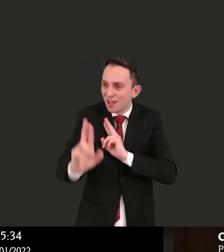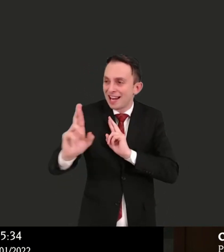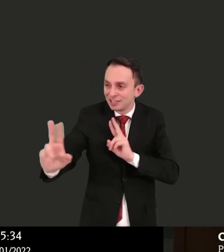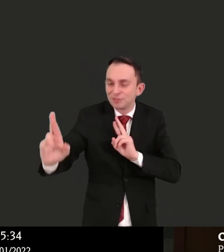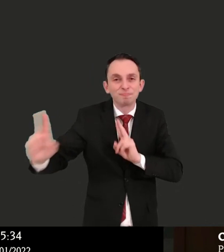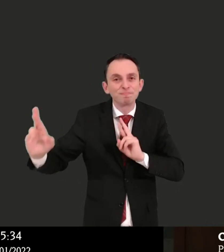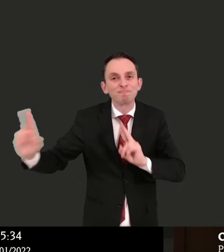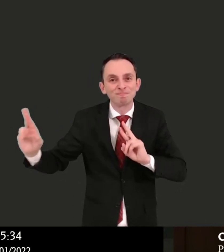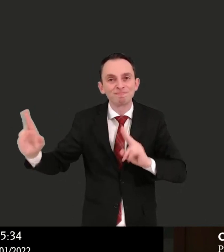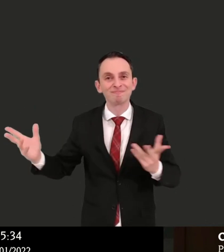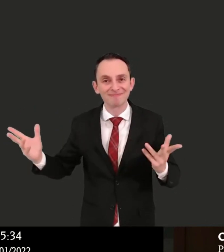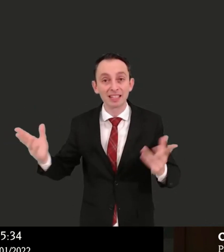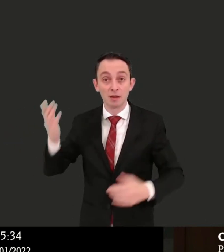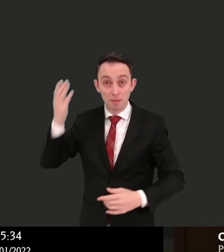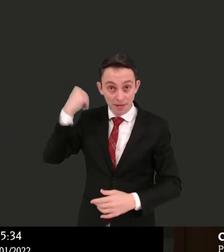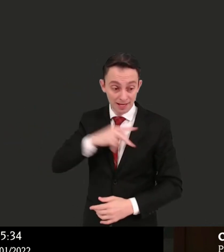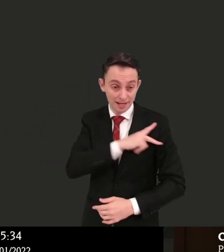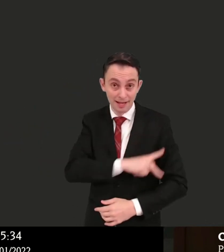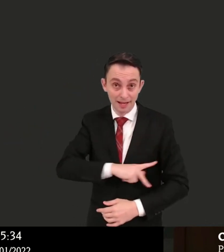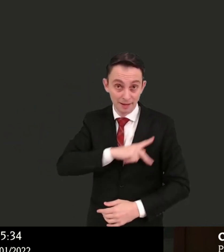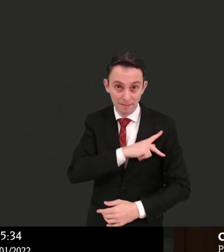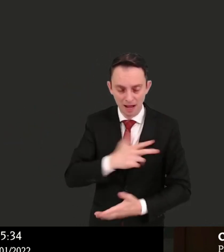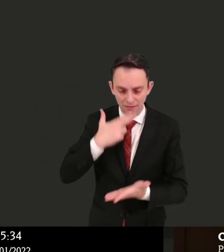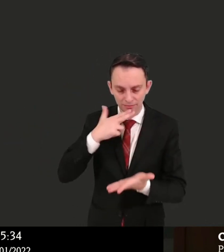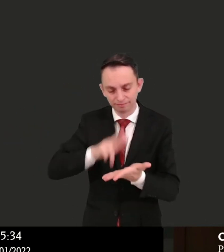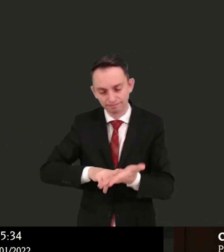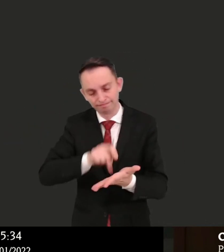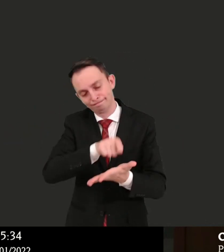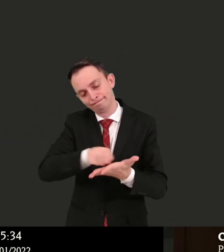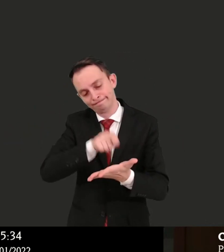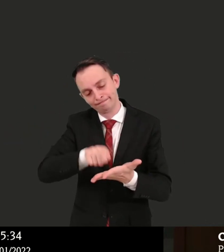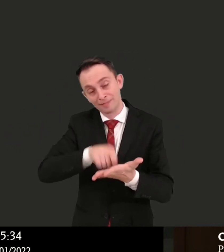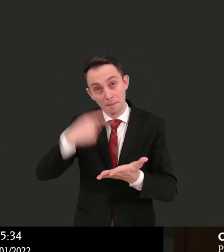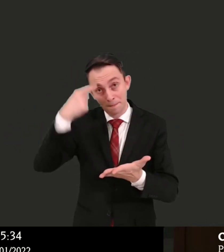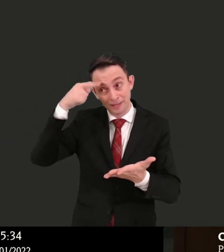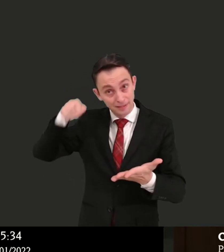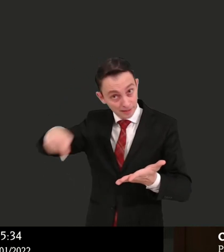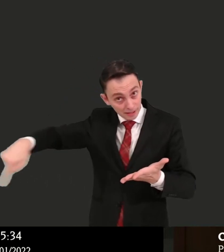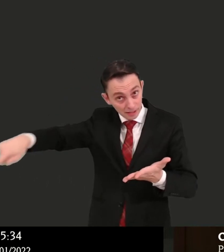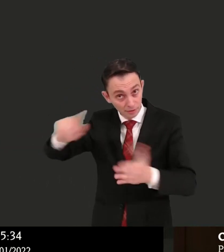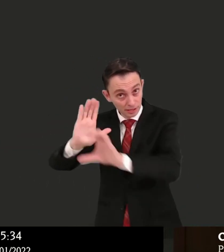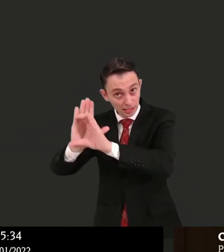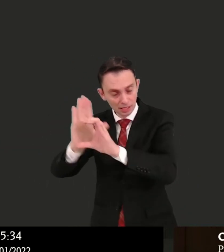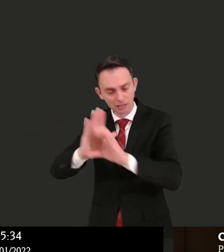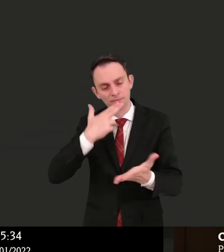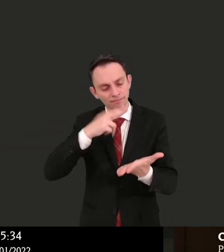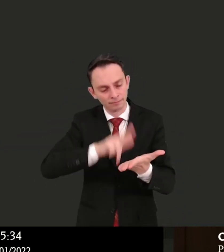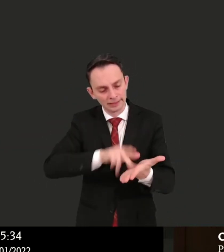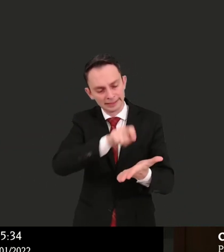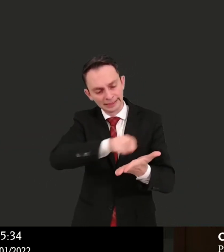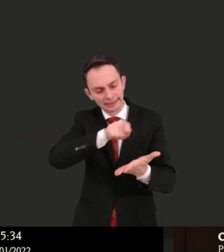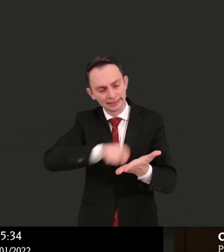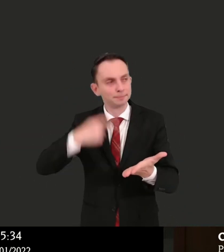apresentava perante a essa irmandade o que ele via lá dentro, no corpo